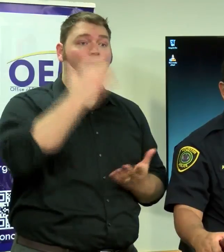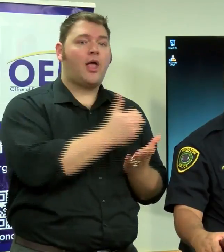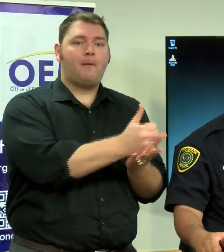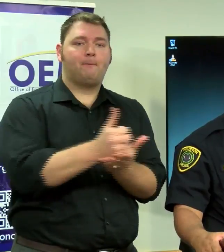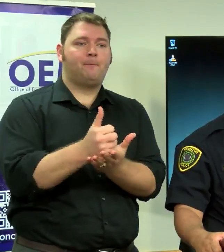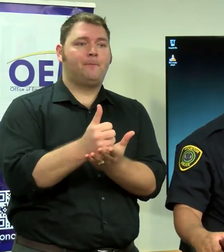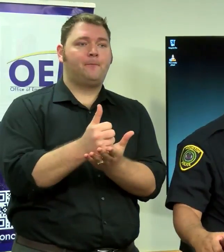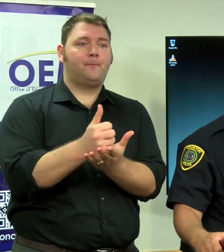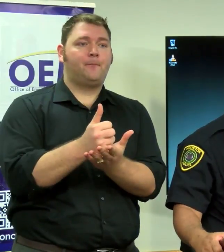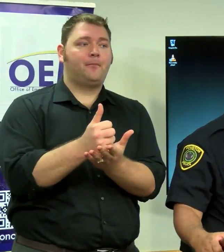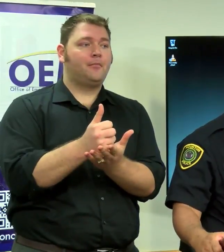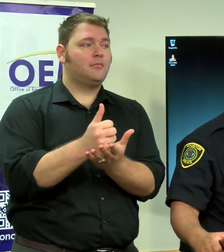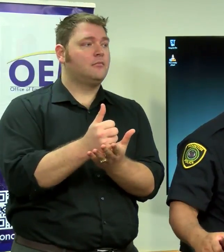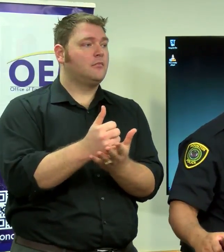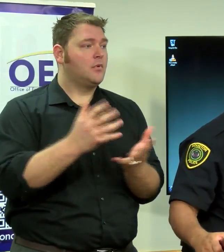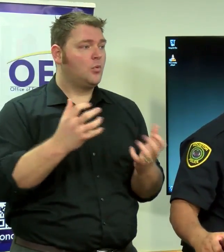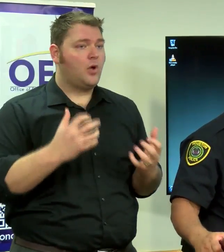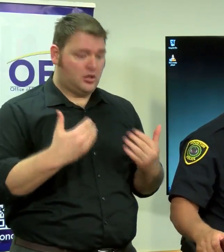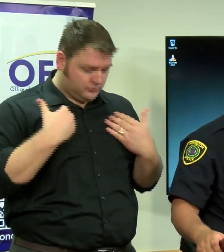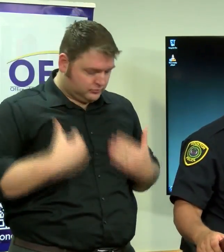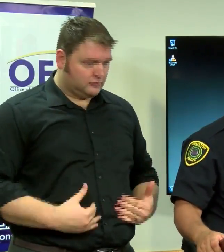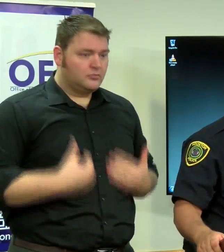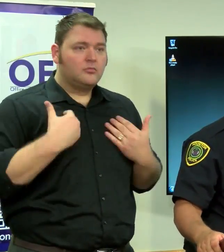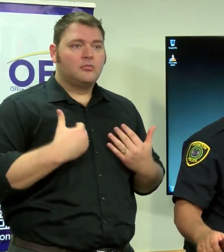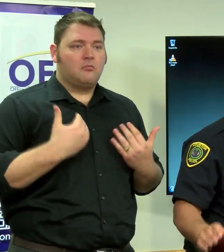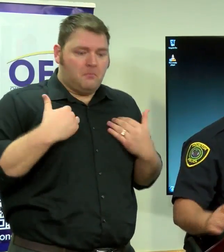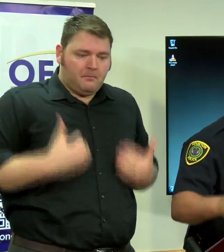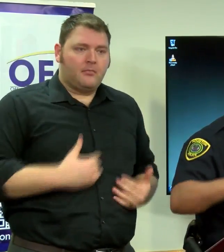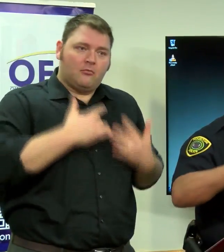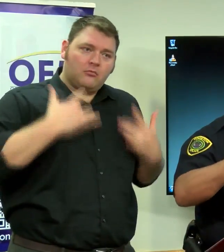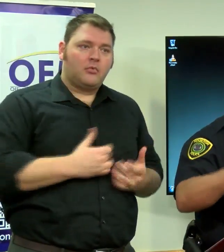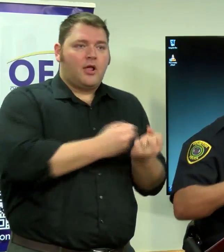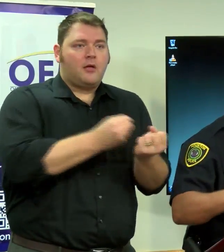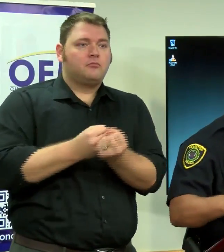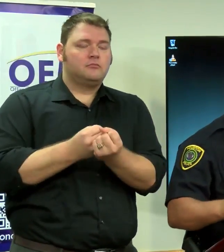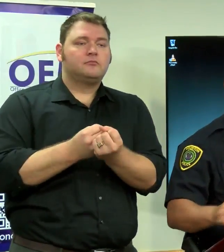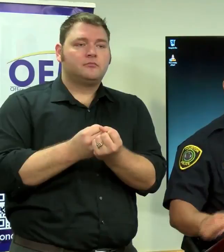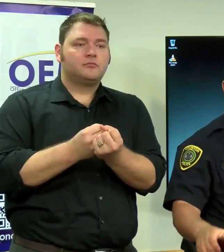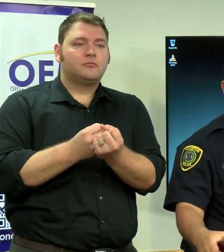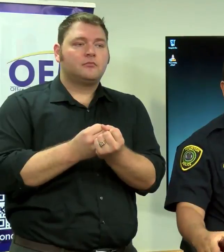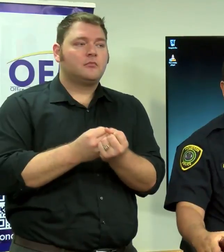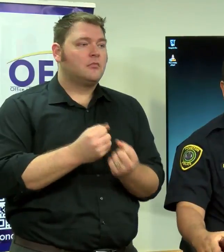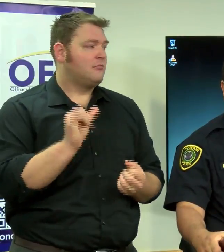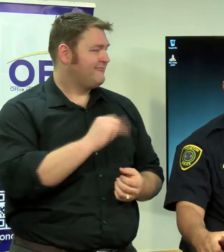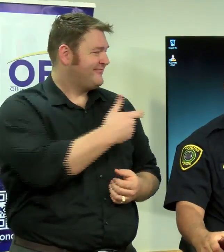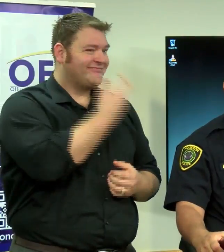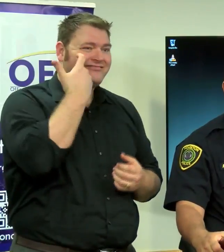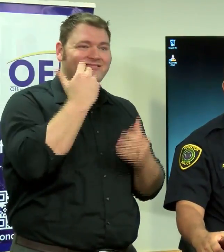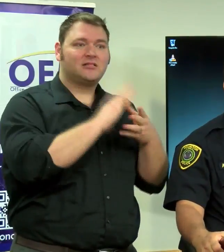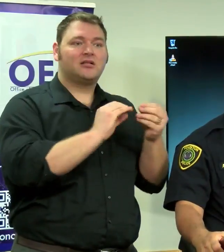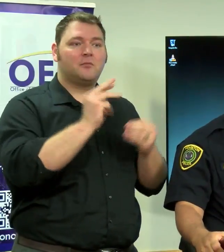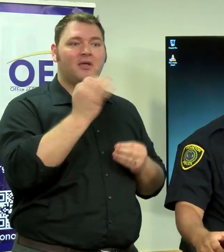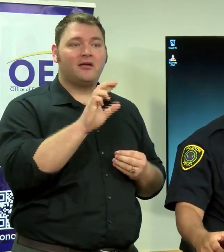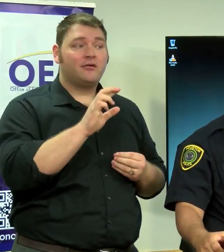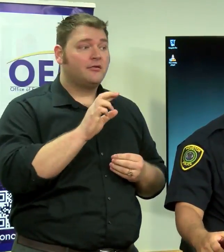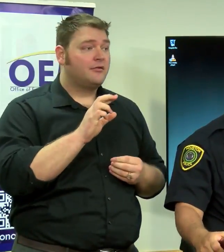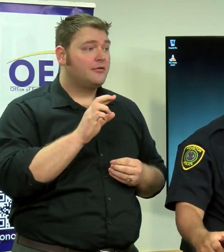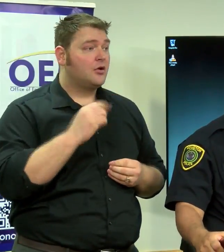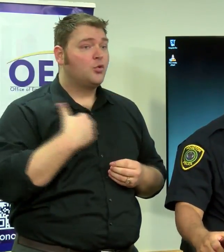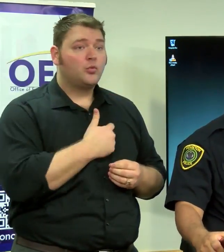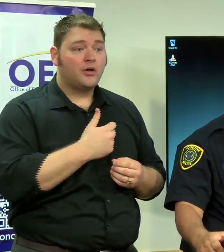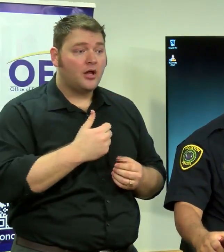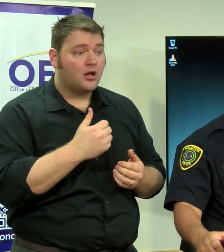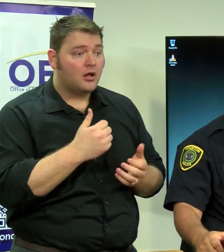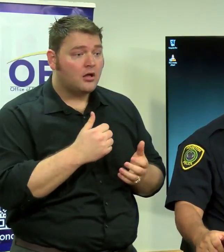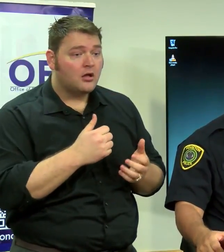para ser humanos y como dice el alcalde, estamos interesados en darle el rescate, la ayuda, lo que